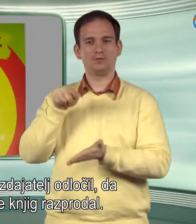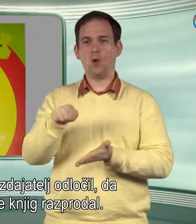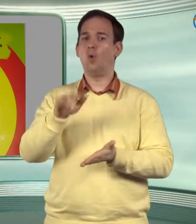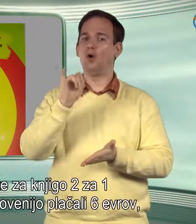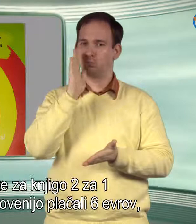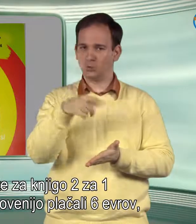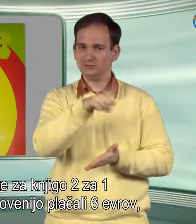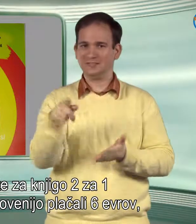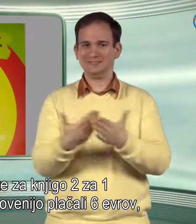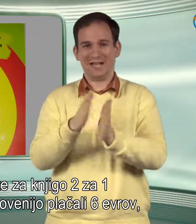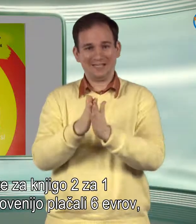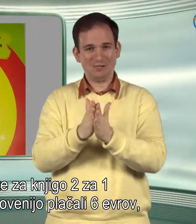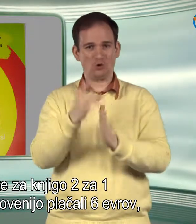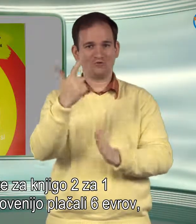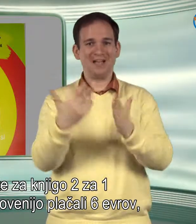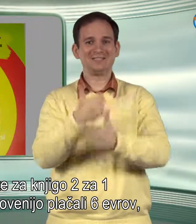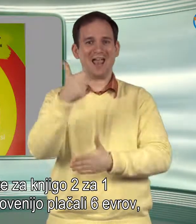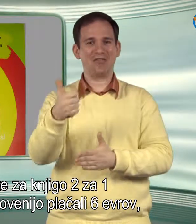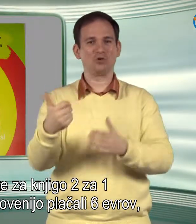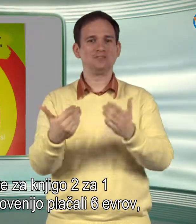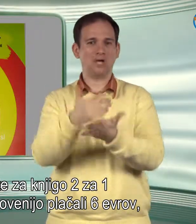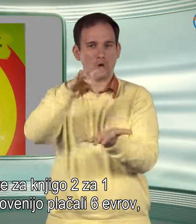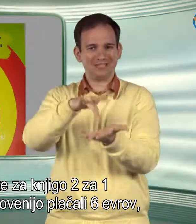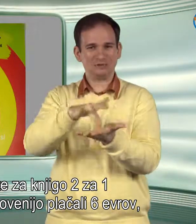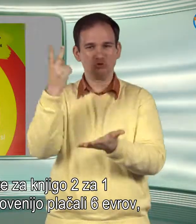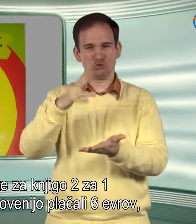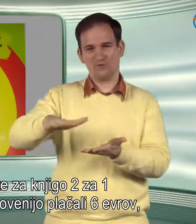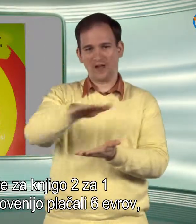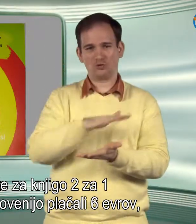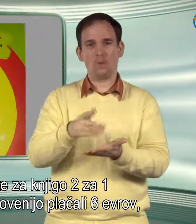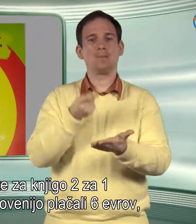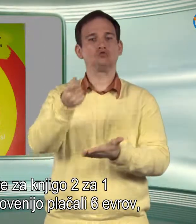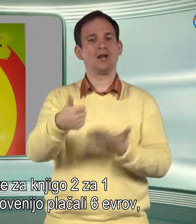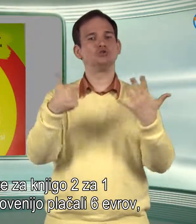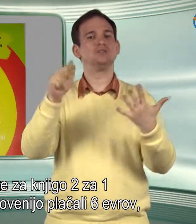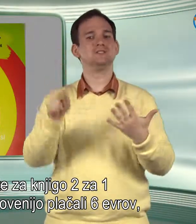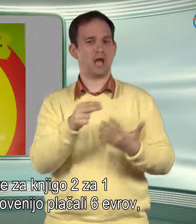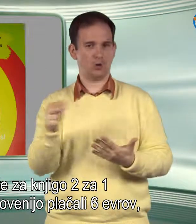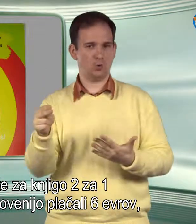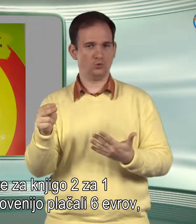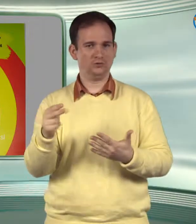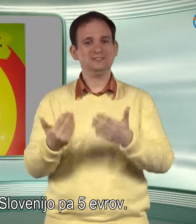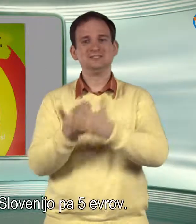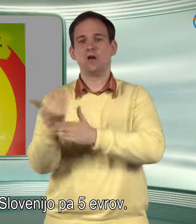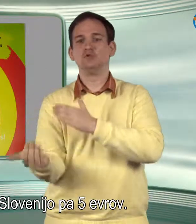Tako boste za knjigo 2 za 1 za osrednjo Slovenijo plačali 6 evrov, za vzhodno Slovenijo pa 5 evrov.